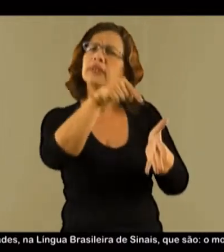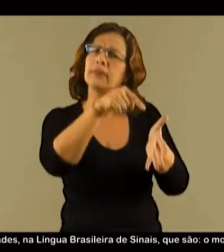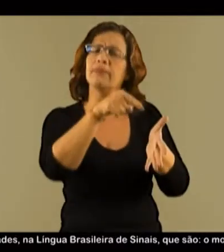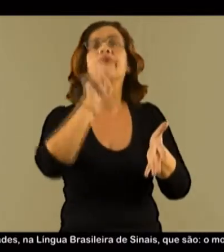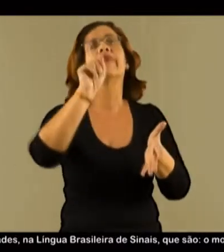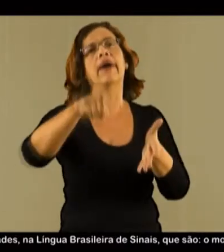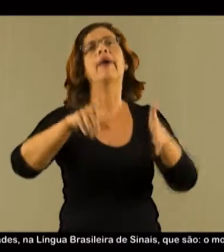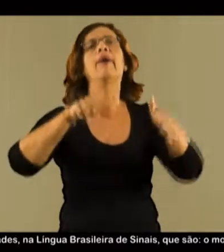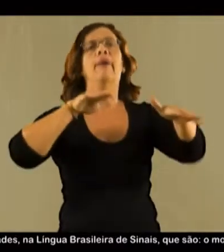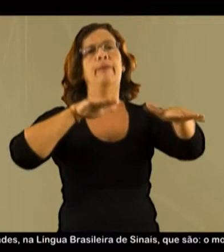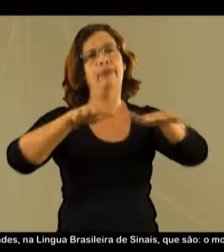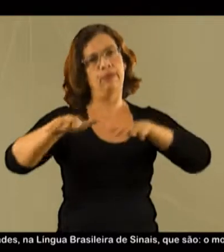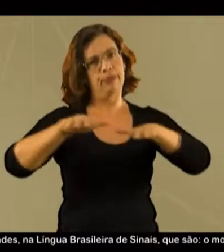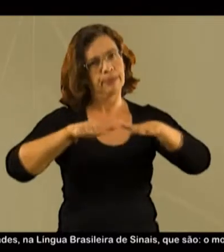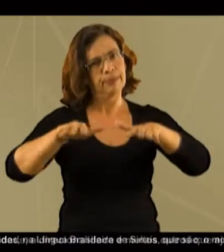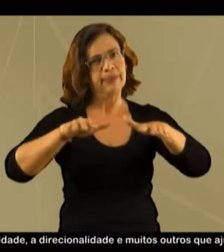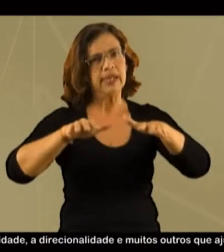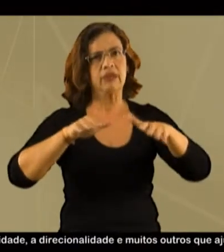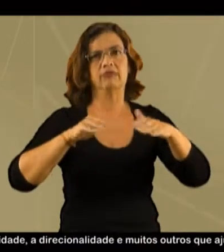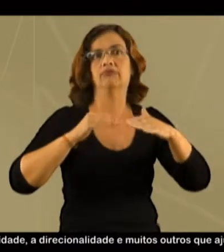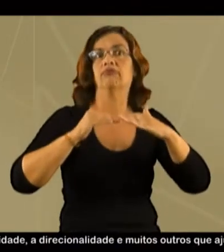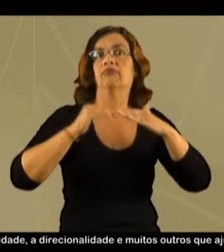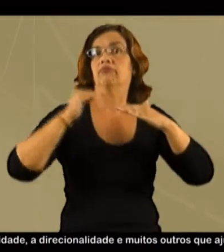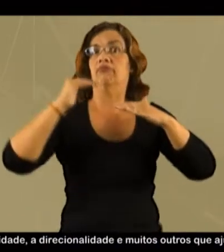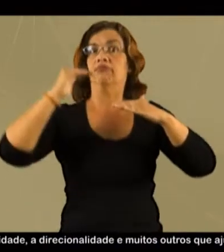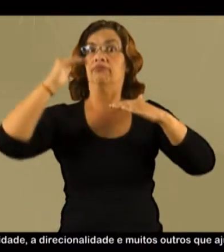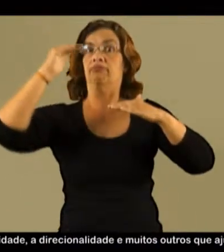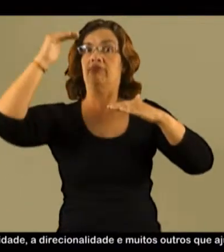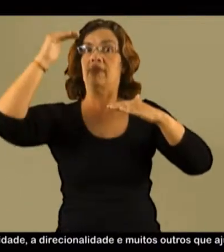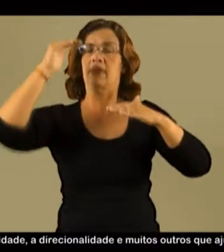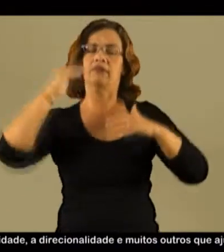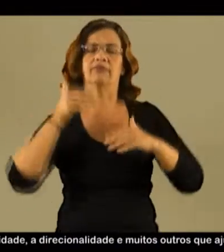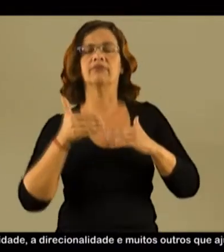o movimento, a intensidade,